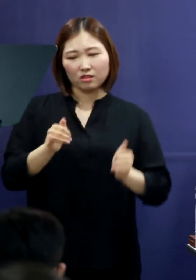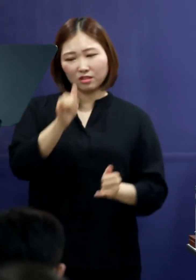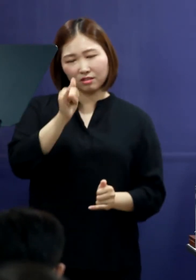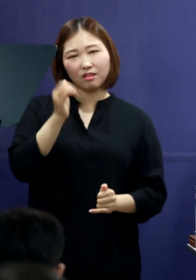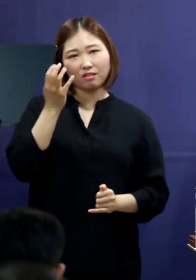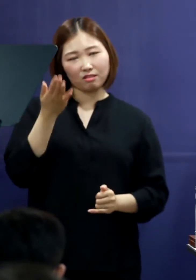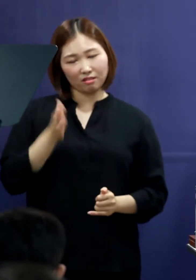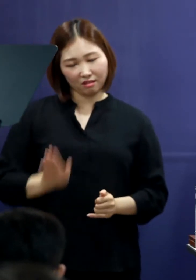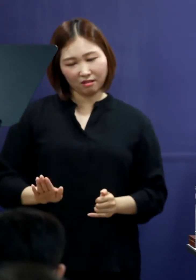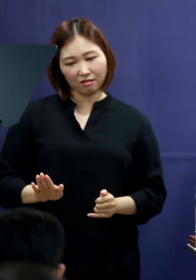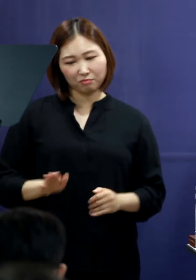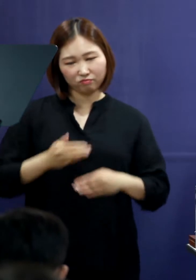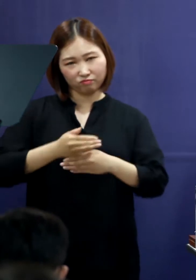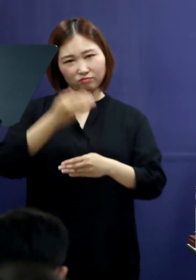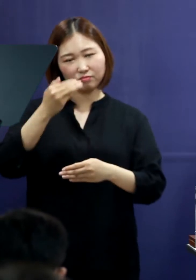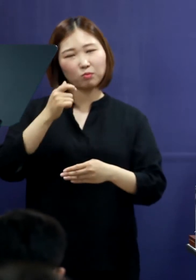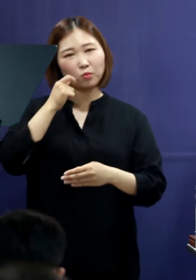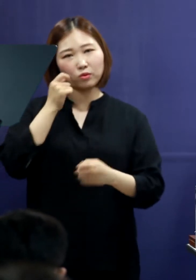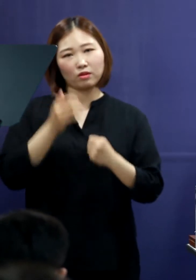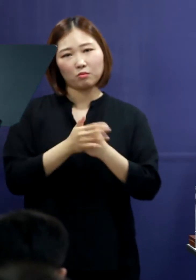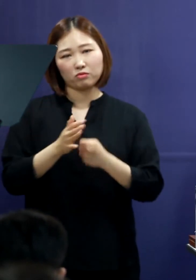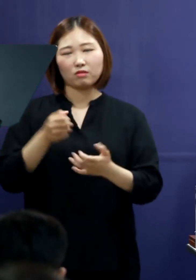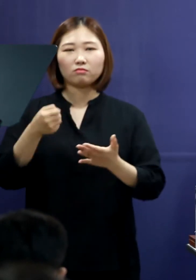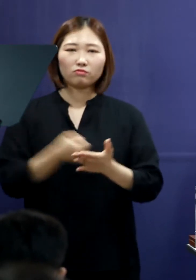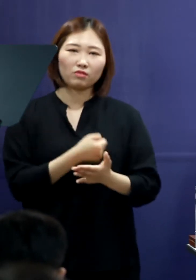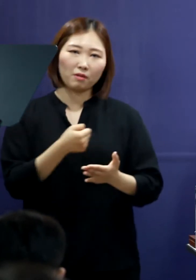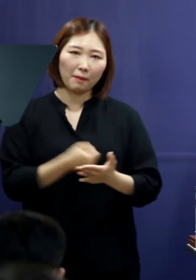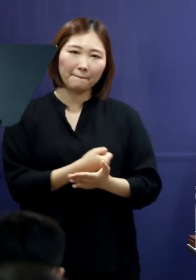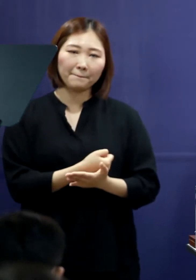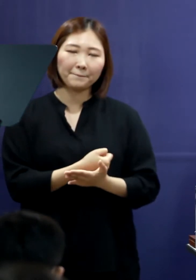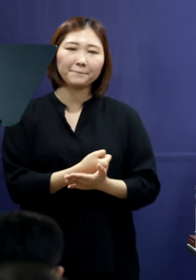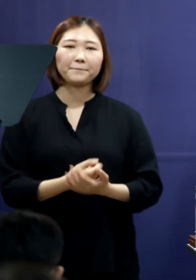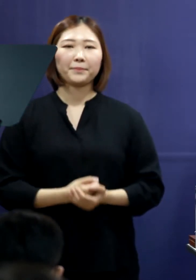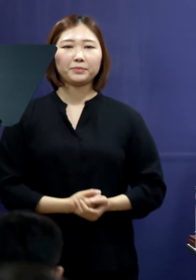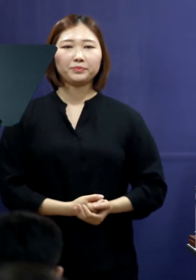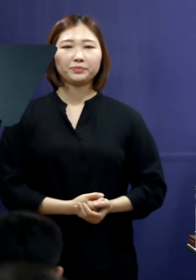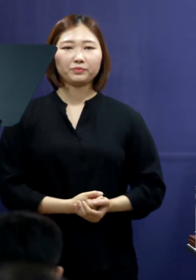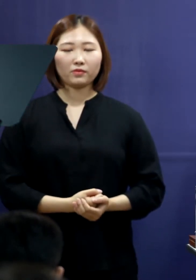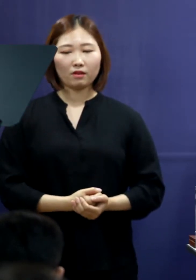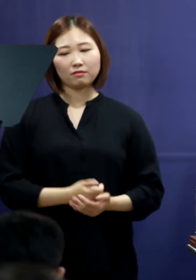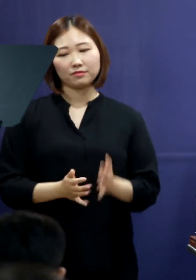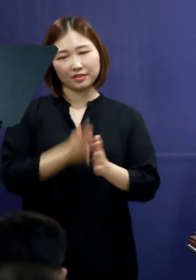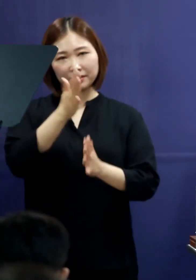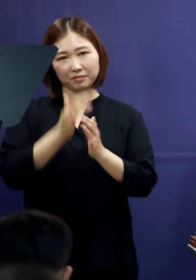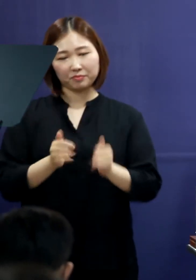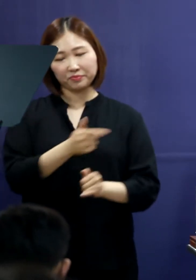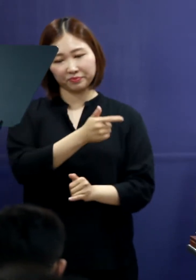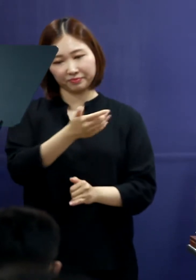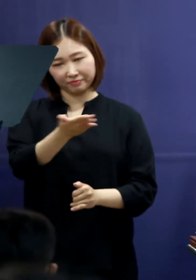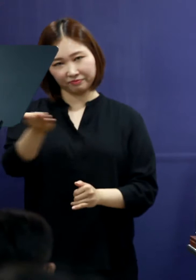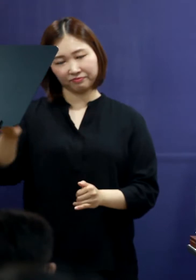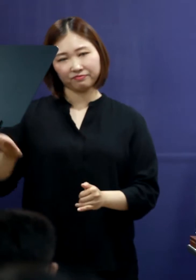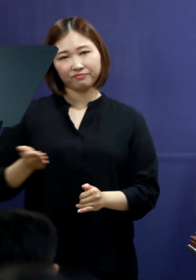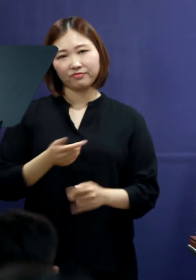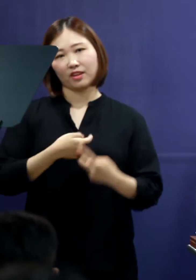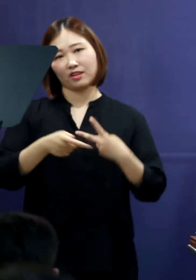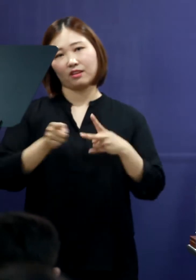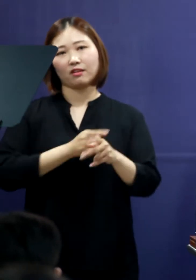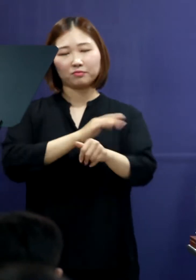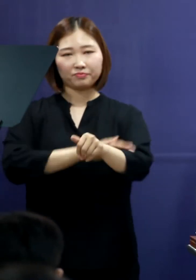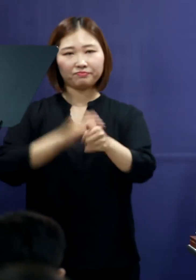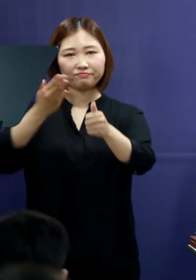개장하지 못해서 안타깝게 생각하고 시민 여러분께서 멀리 양해해 주실 것을